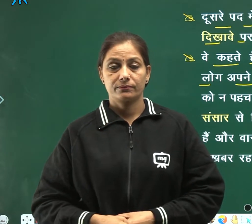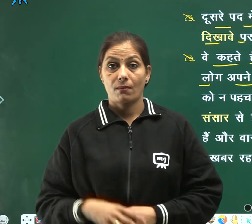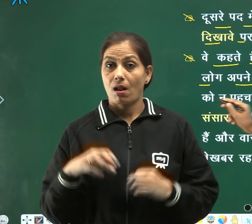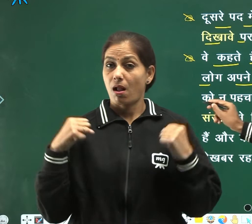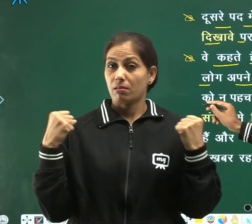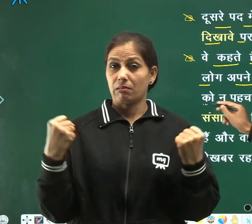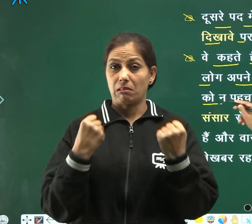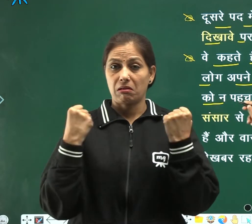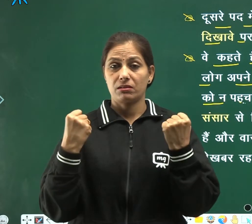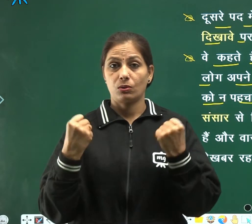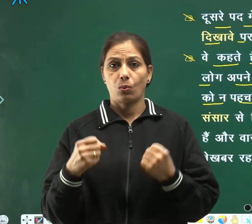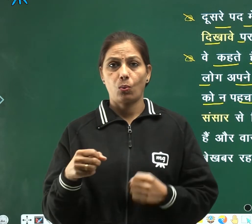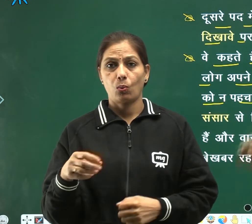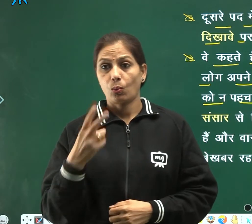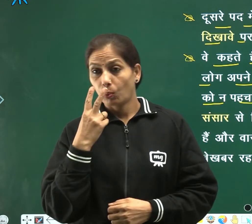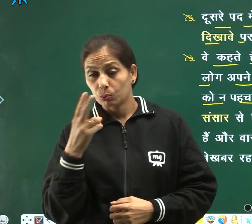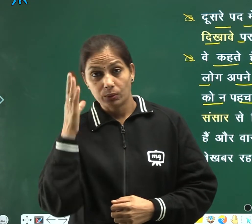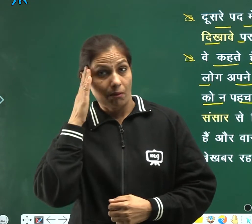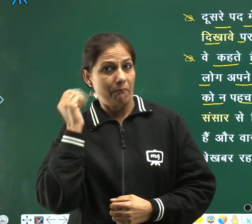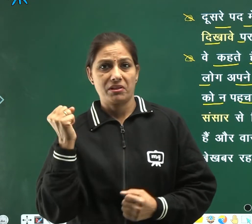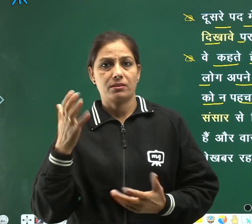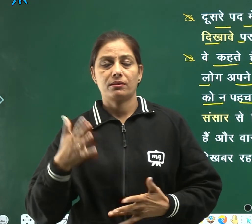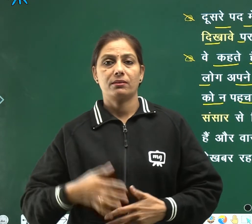ताकत को न पहचानकर